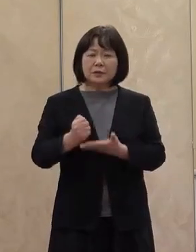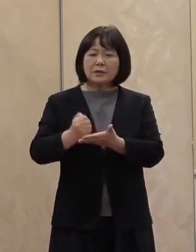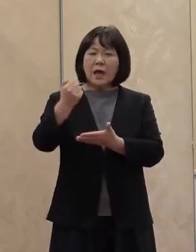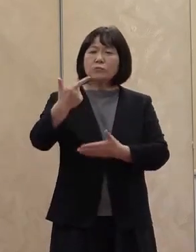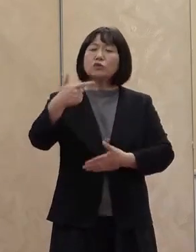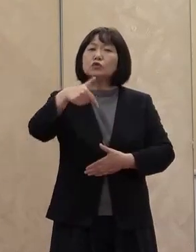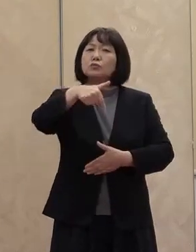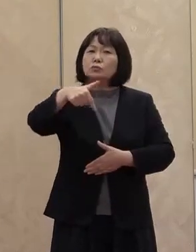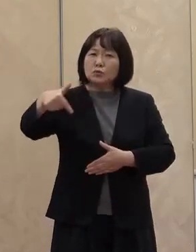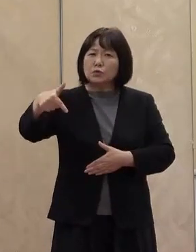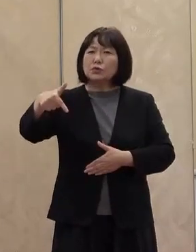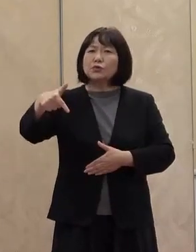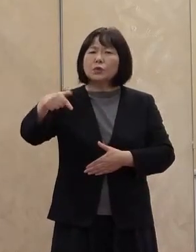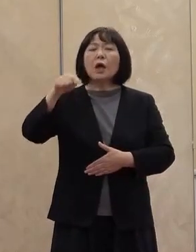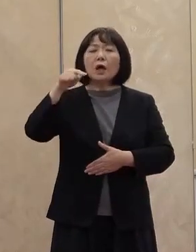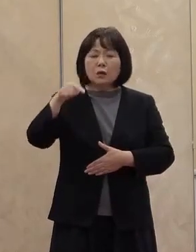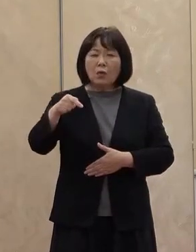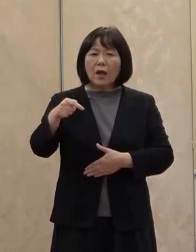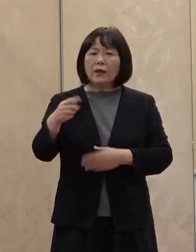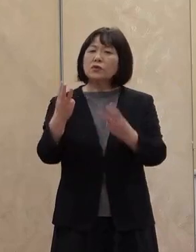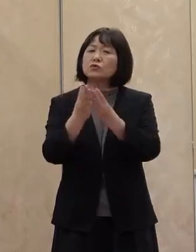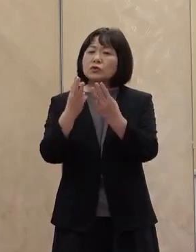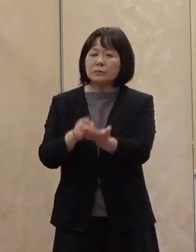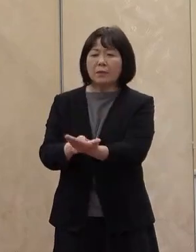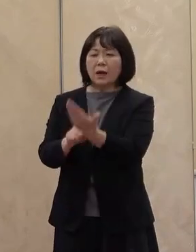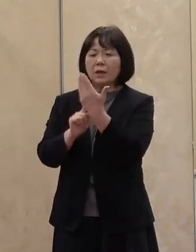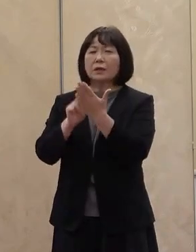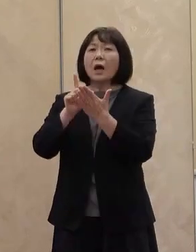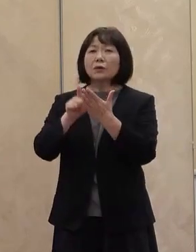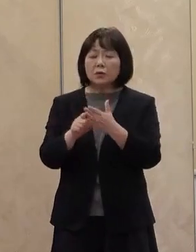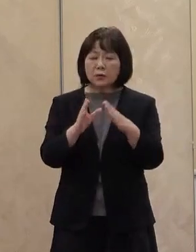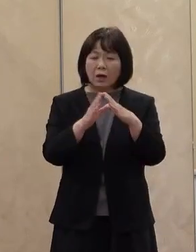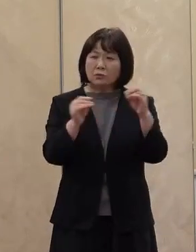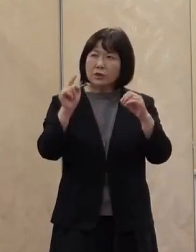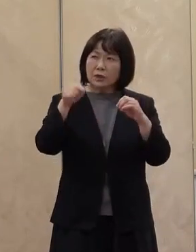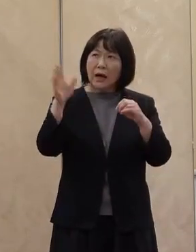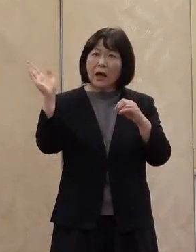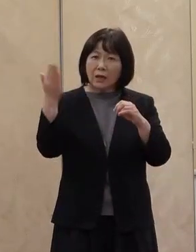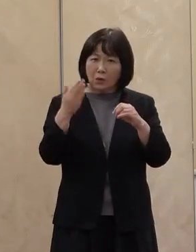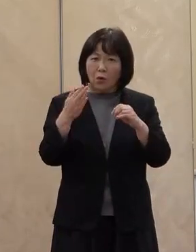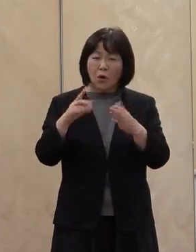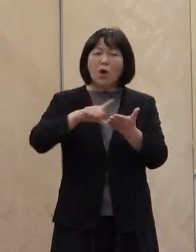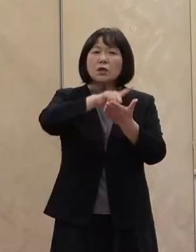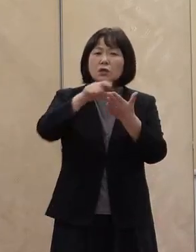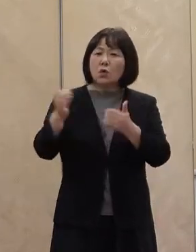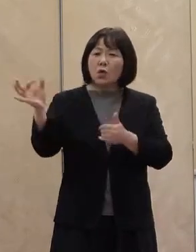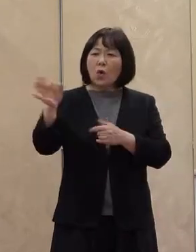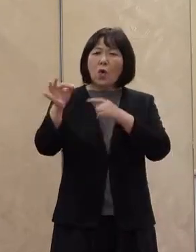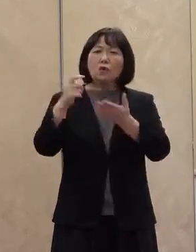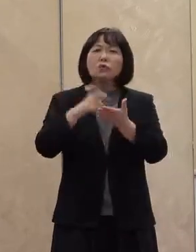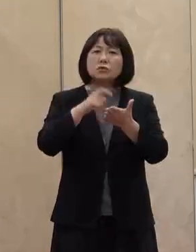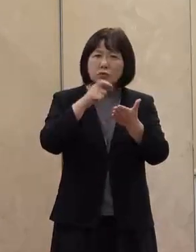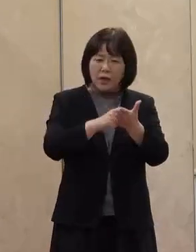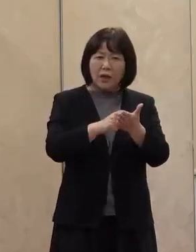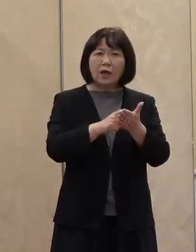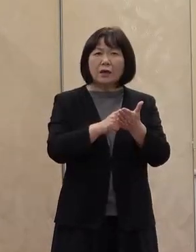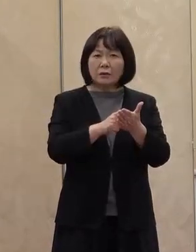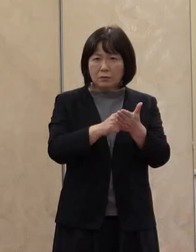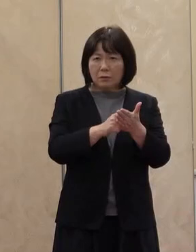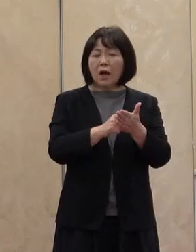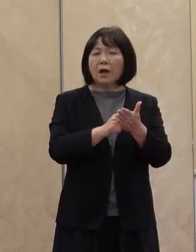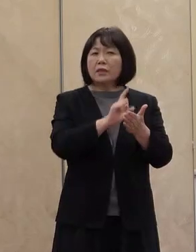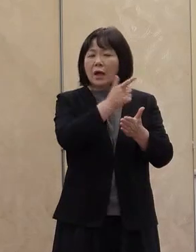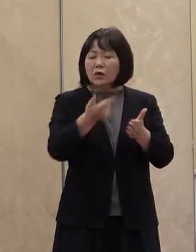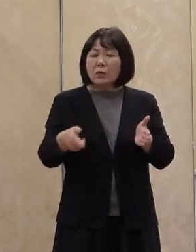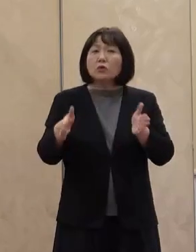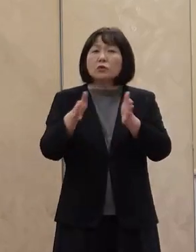のこれが閉鎖だというのが出てくれば、その国からの地方交付税もそうだし、減収補填債もそうだし、質問することも含